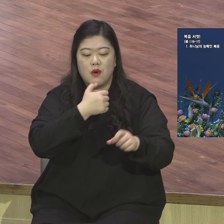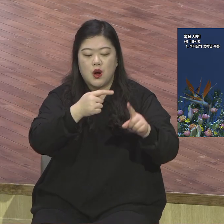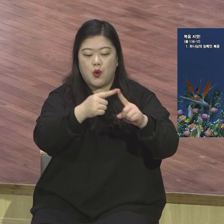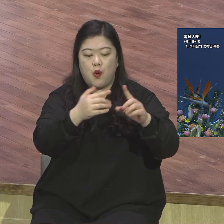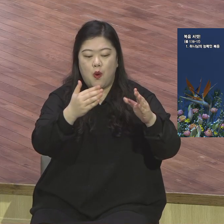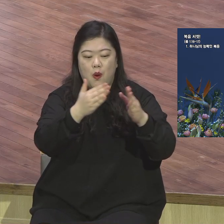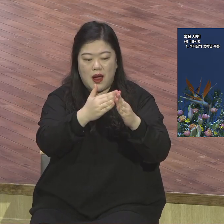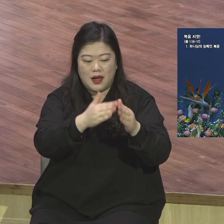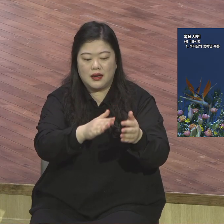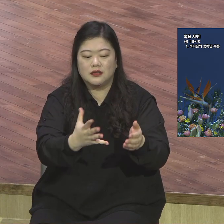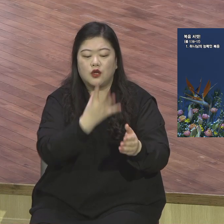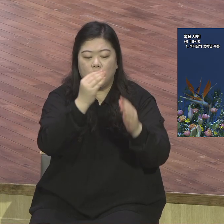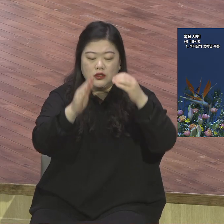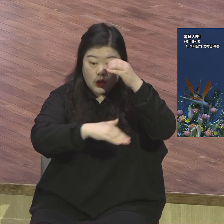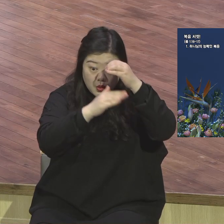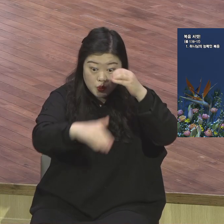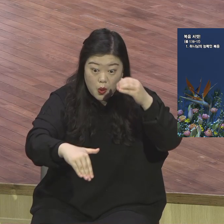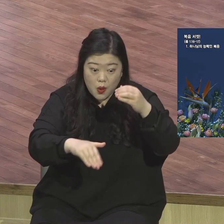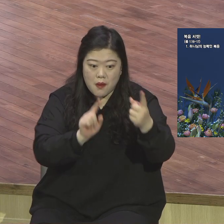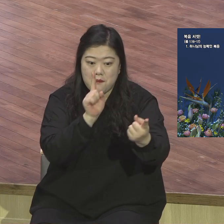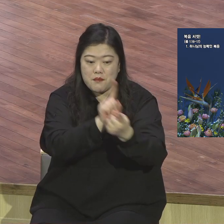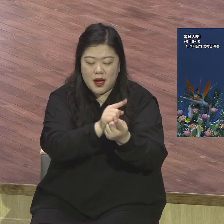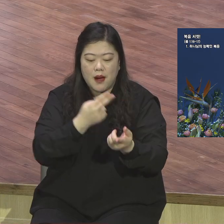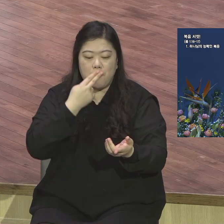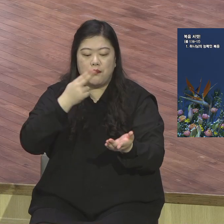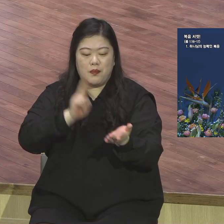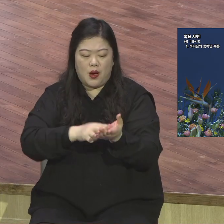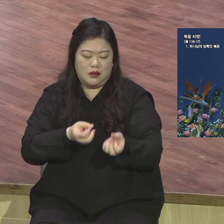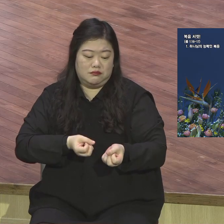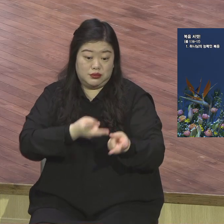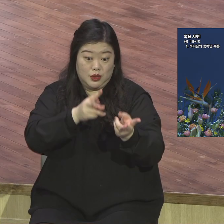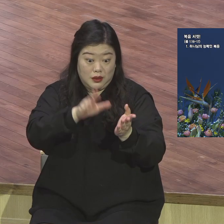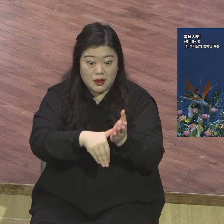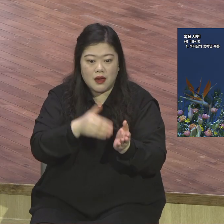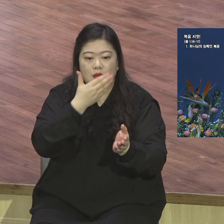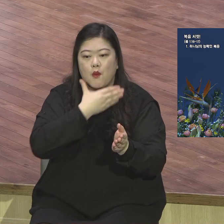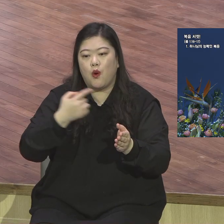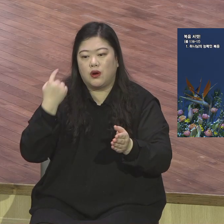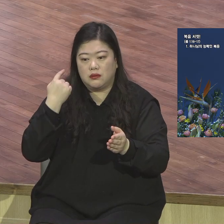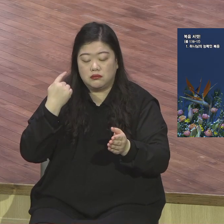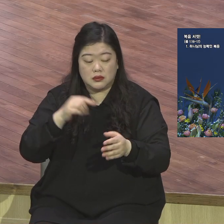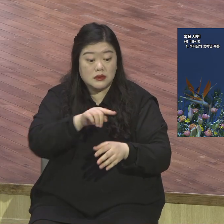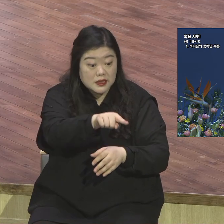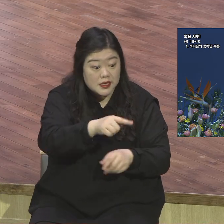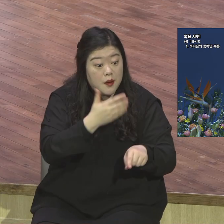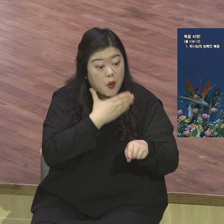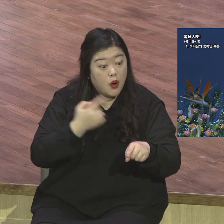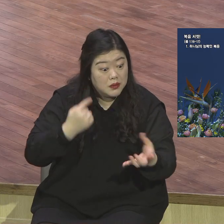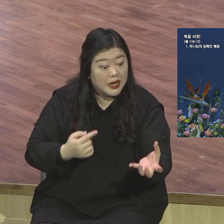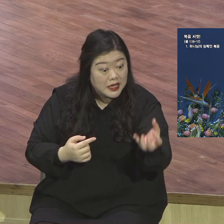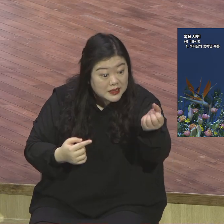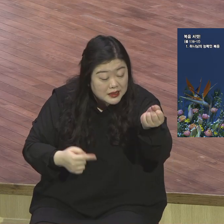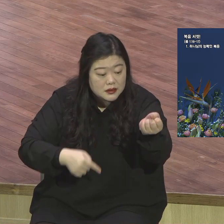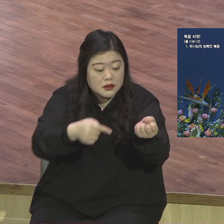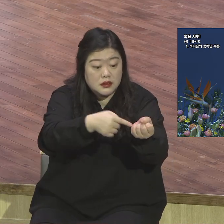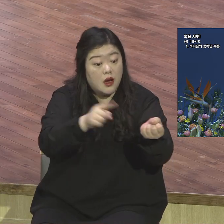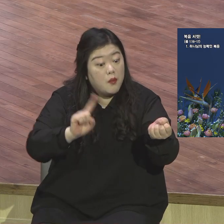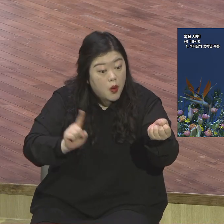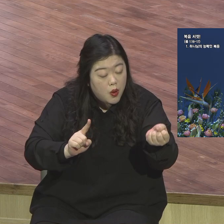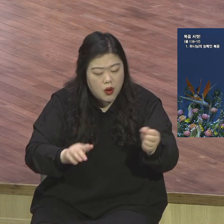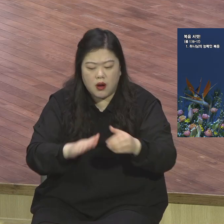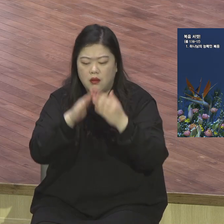중요한 영적 사실을 선포하고 있습니다. 이 복음은 모든 믿는